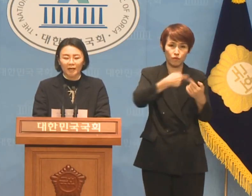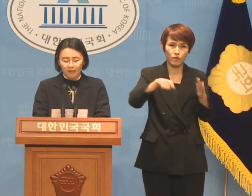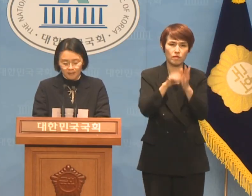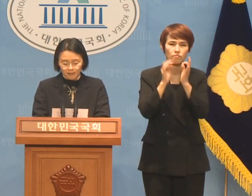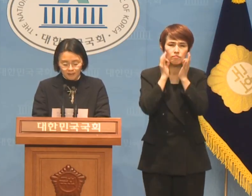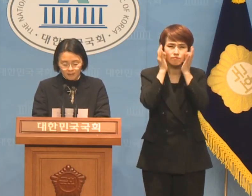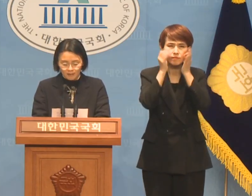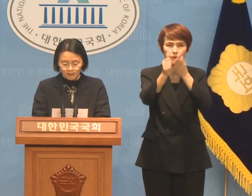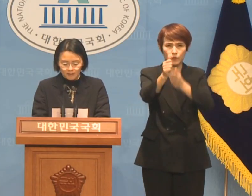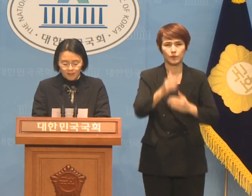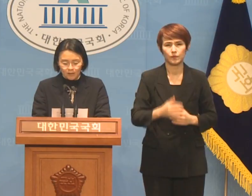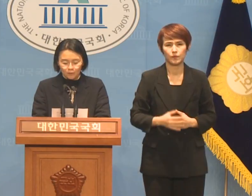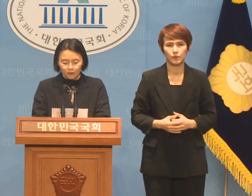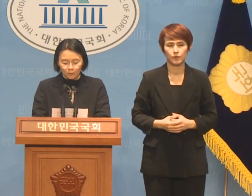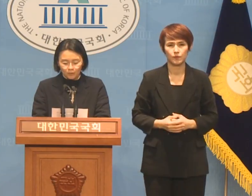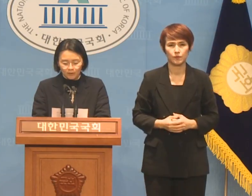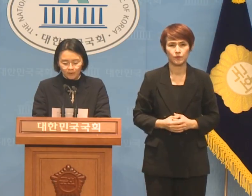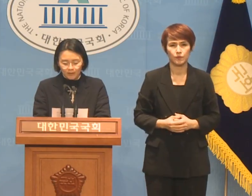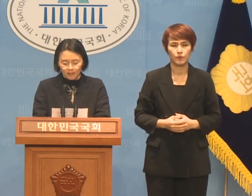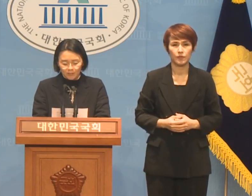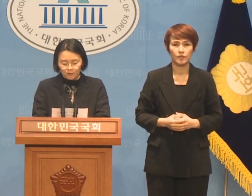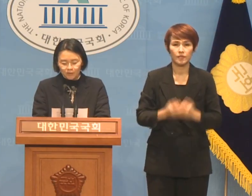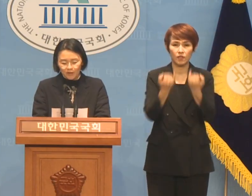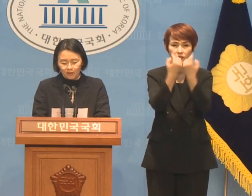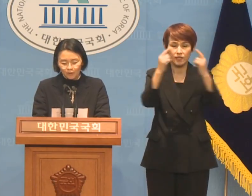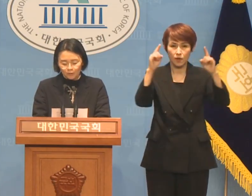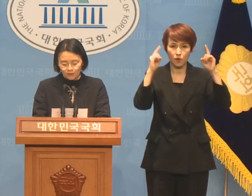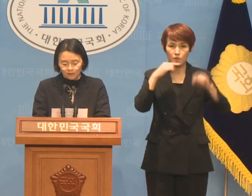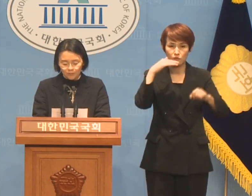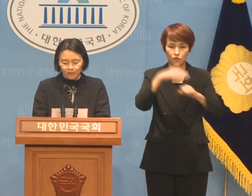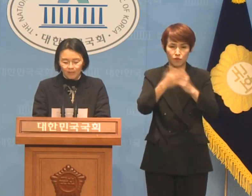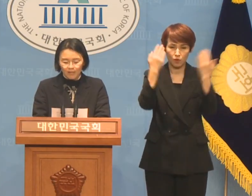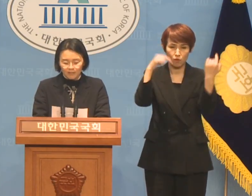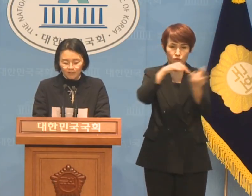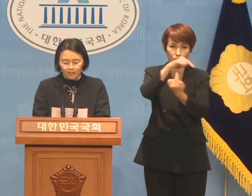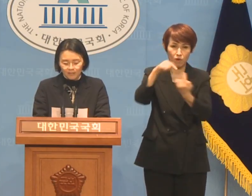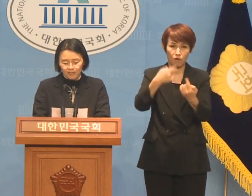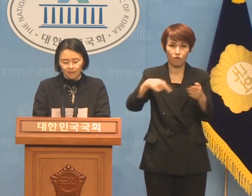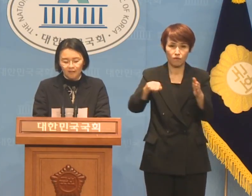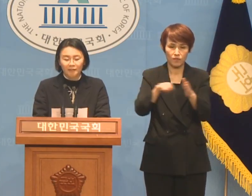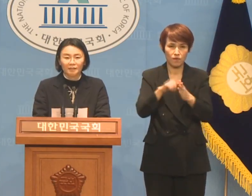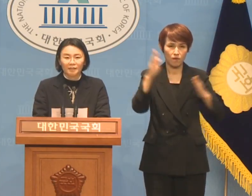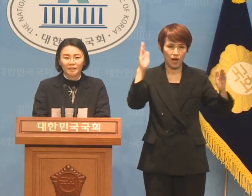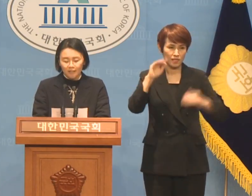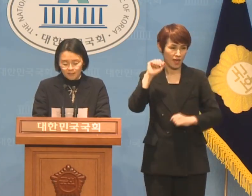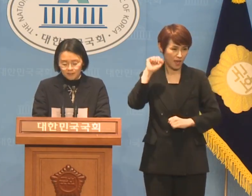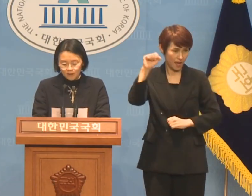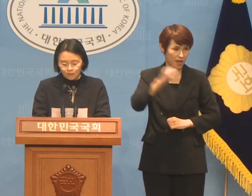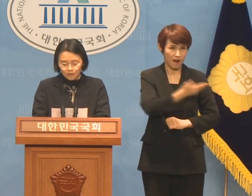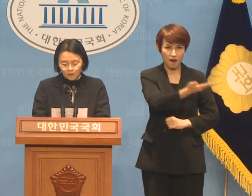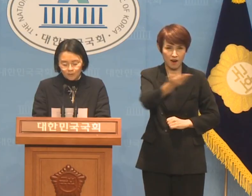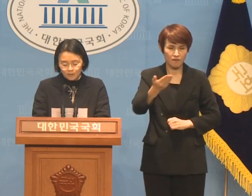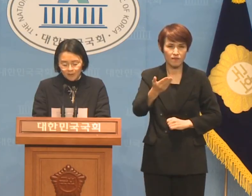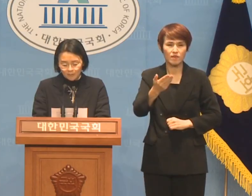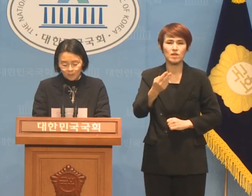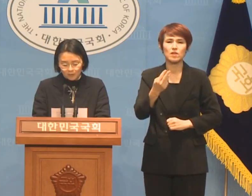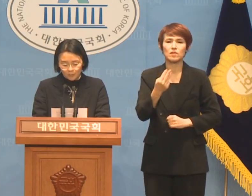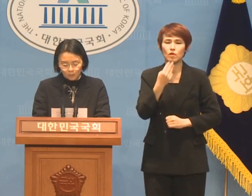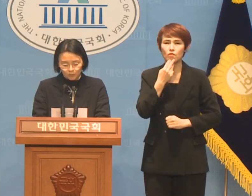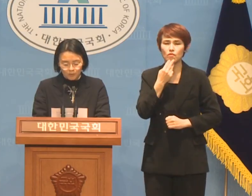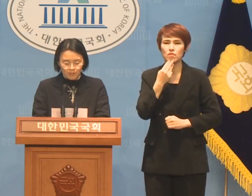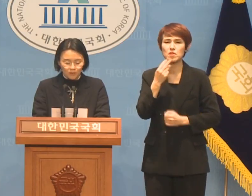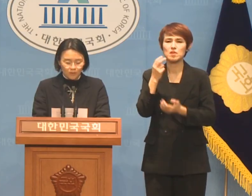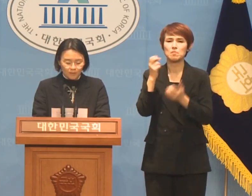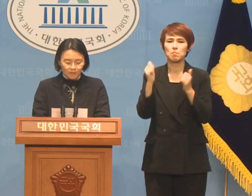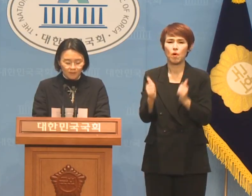합니다. 아울러 동덕여대의 민주적 학교 운영을 위해 나선 학생들을 서울 서부지방법원